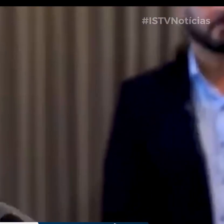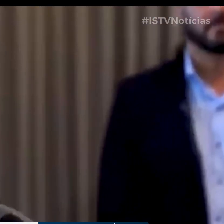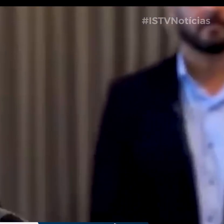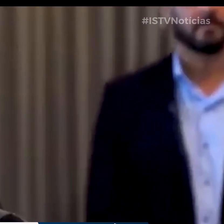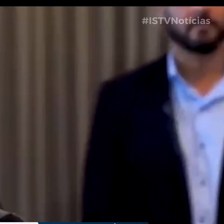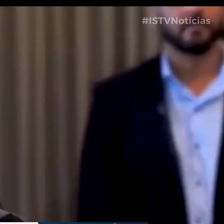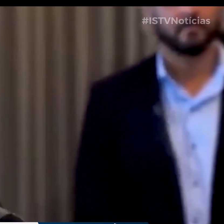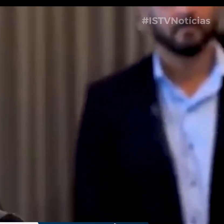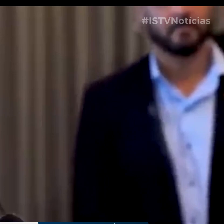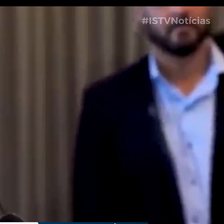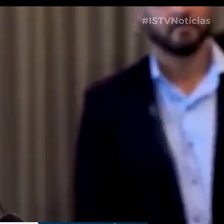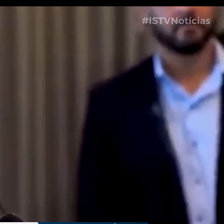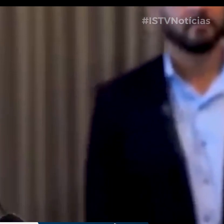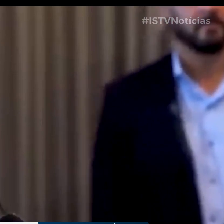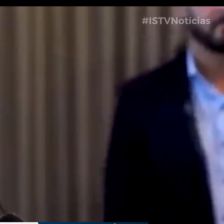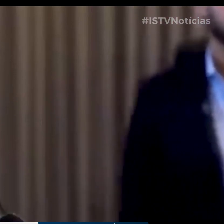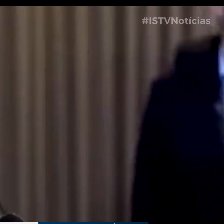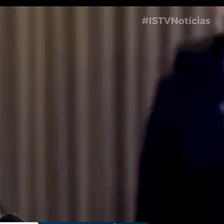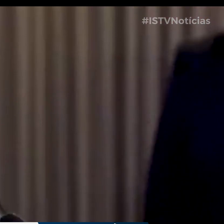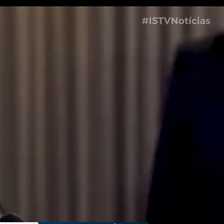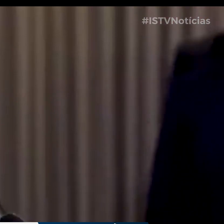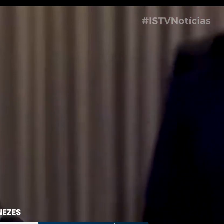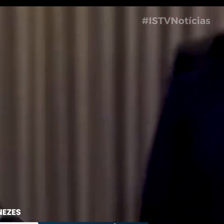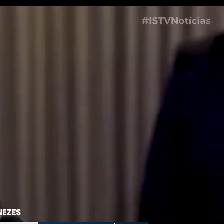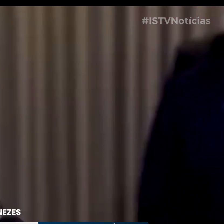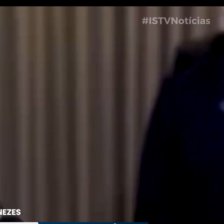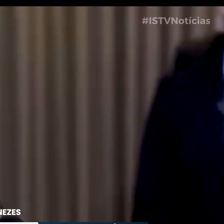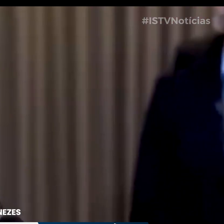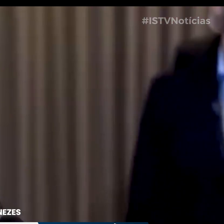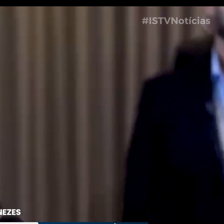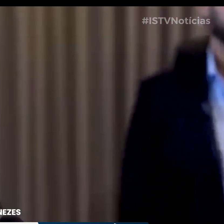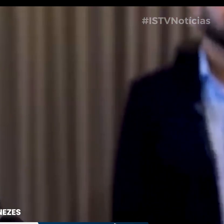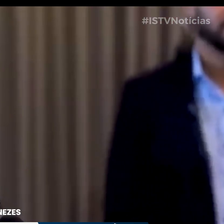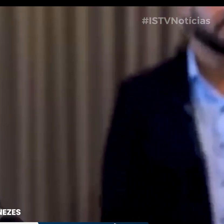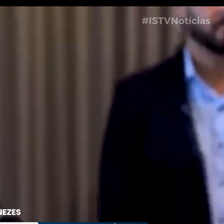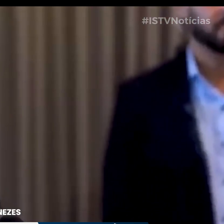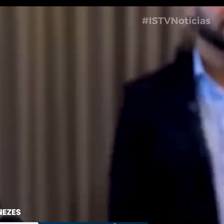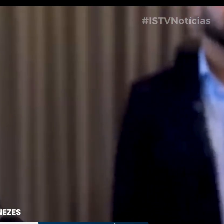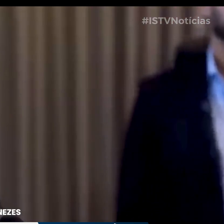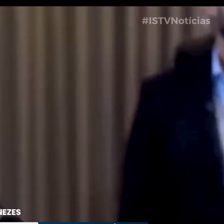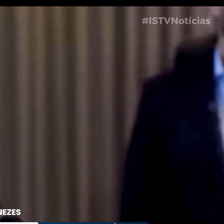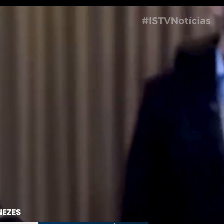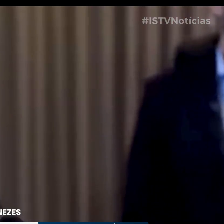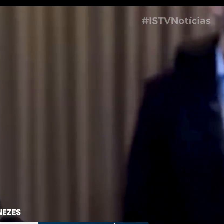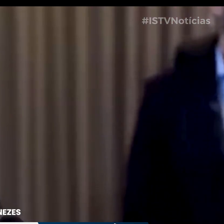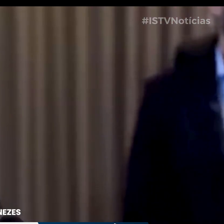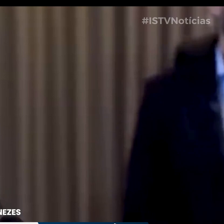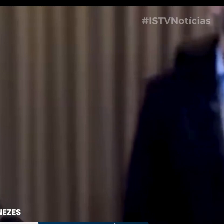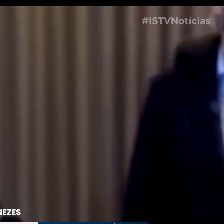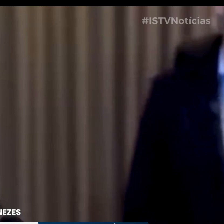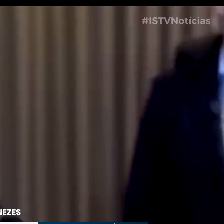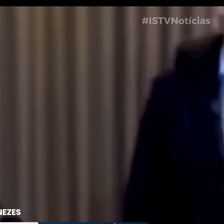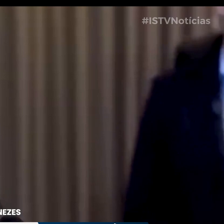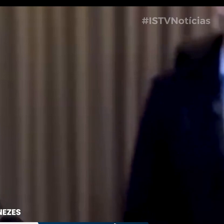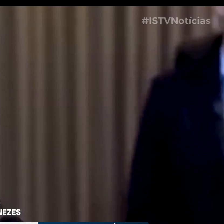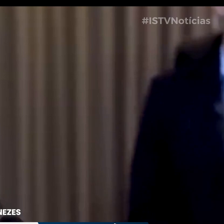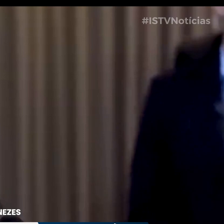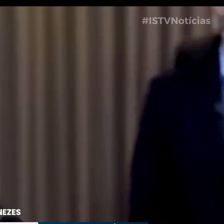pelo jornal O Globo aponta que 37% dos brasileiros classificam a terceira gestão do presidente